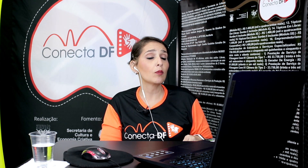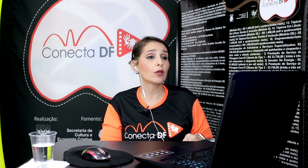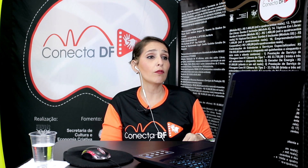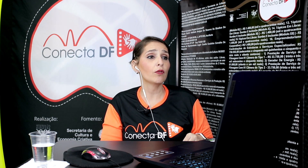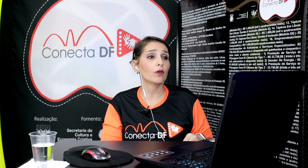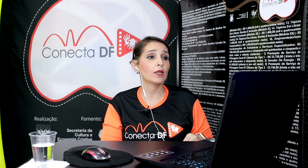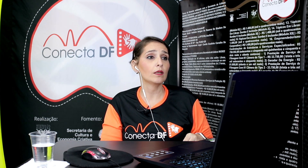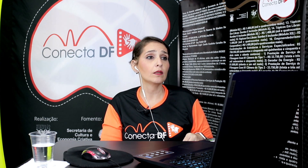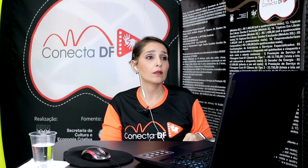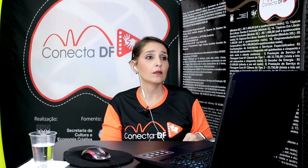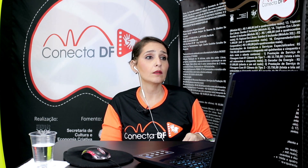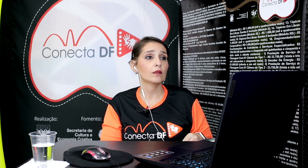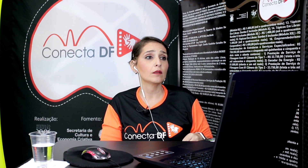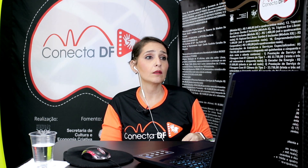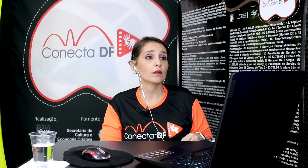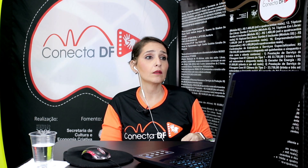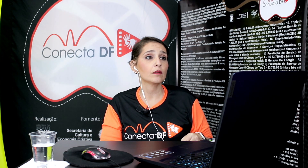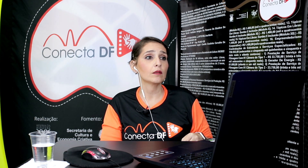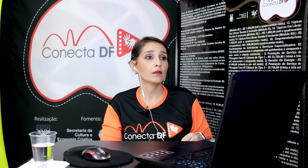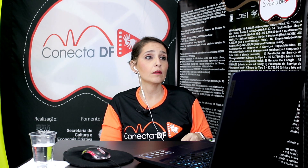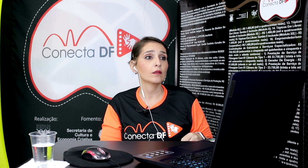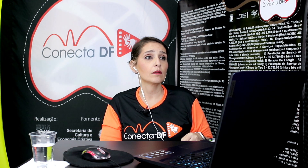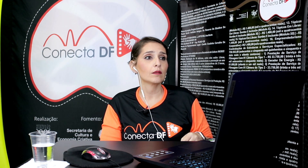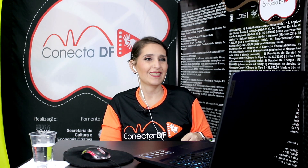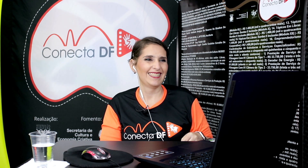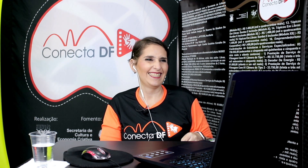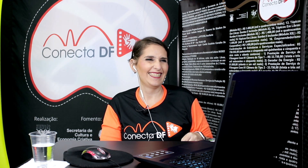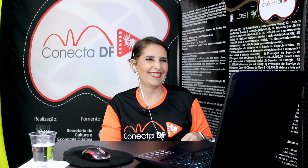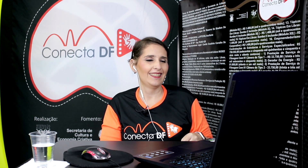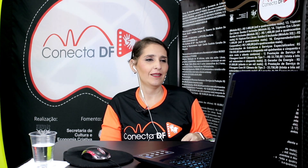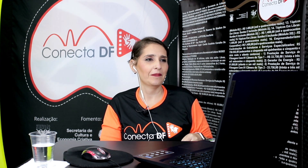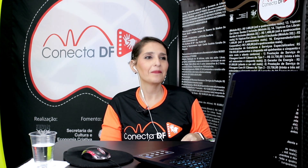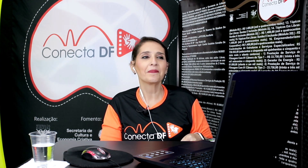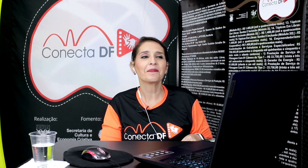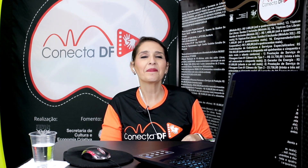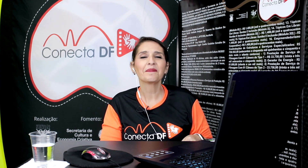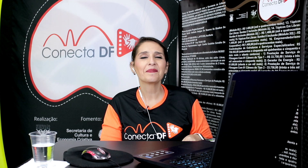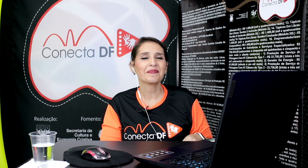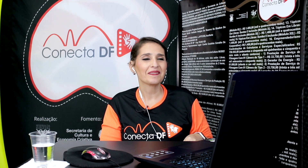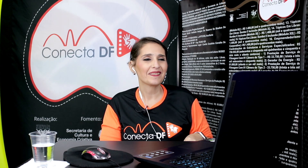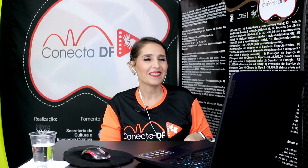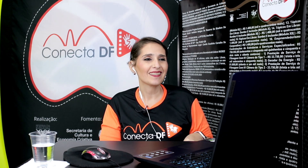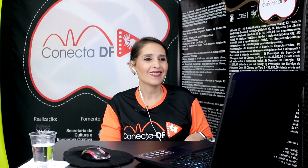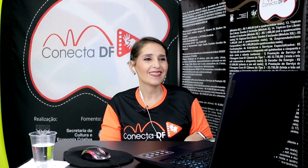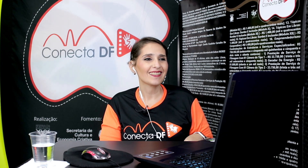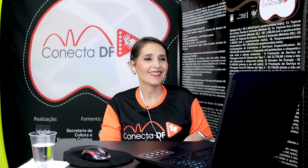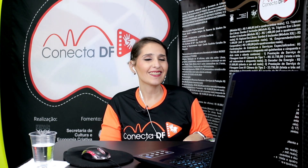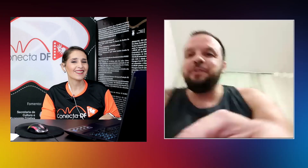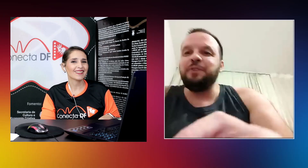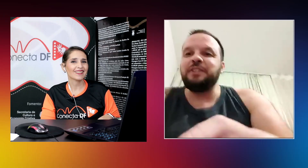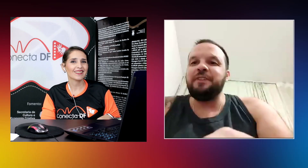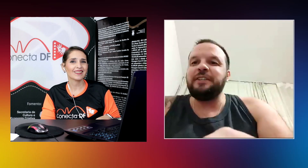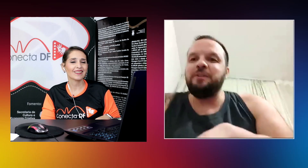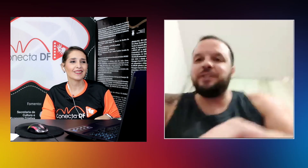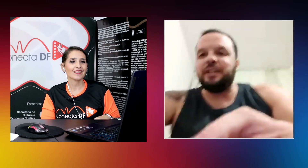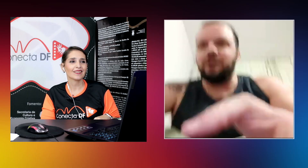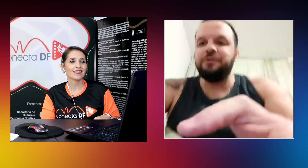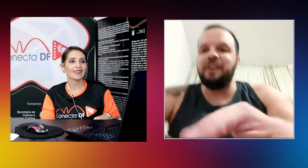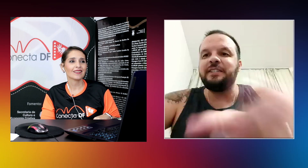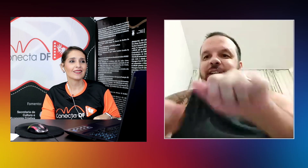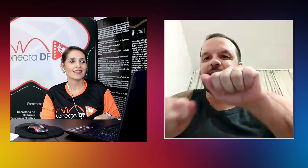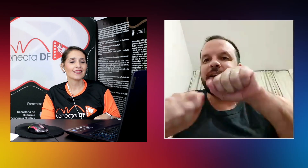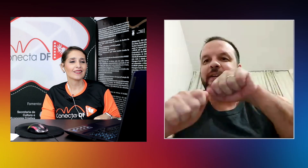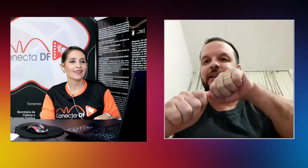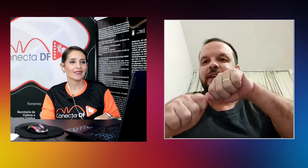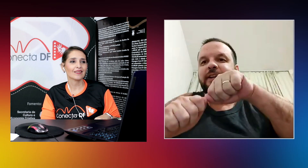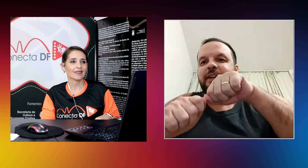Abre seu microfone. Agora sim. É que não estava dando para abrir. Eu vi você fazendo um sinal de